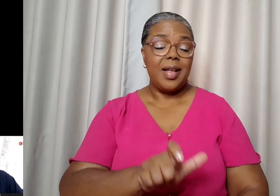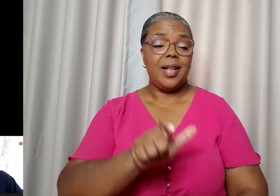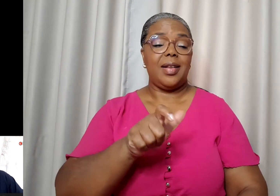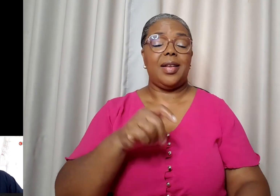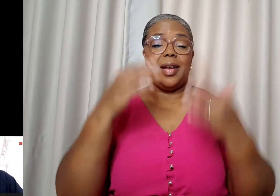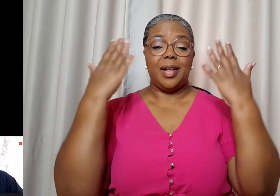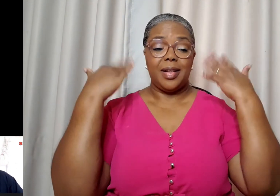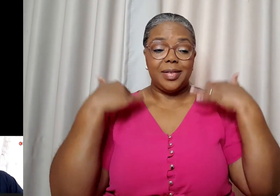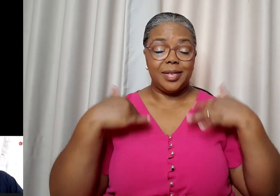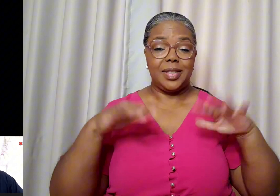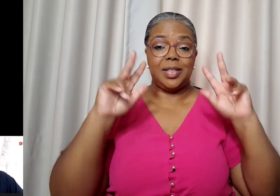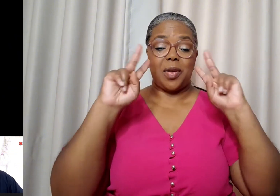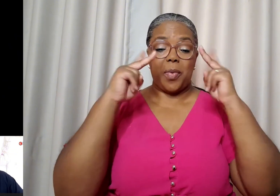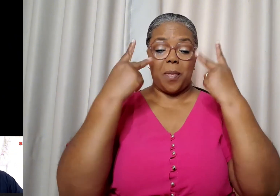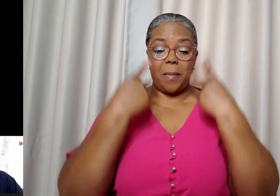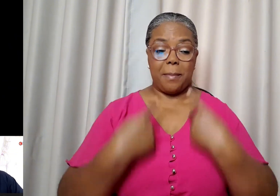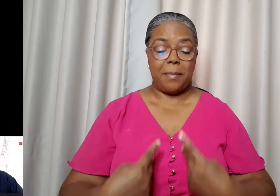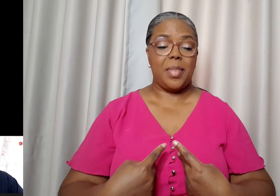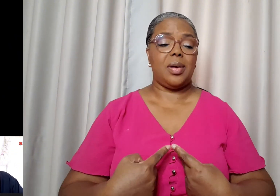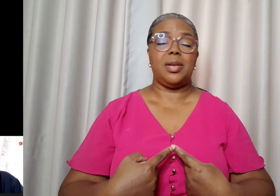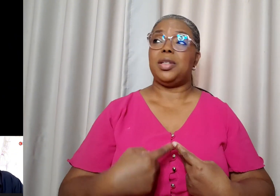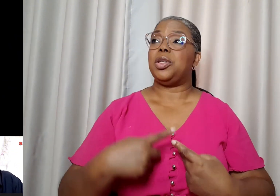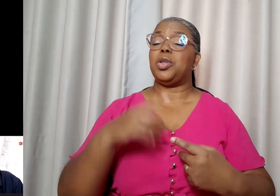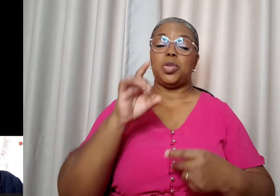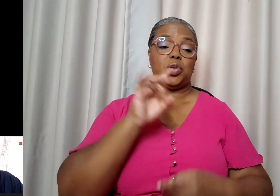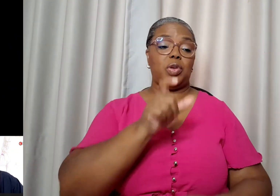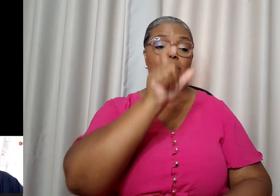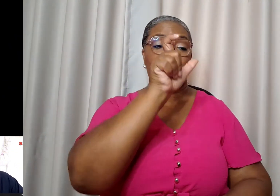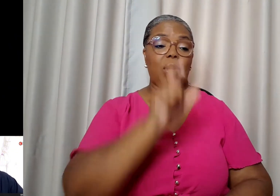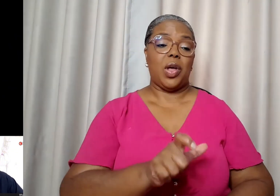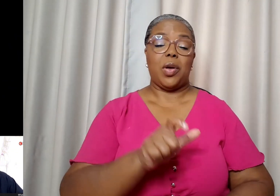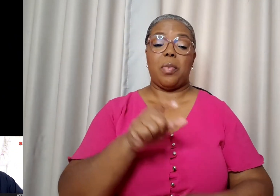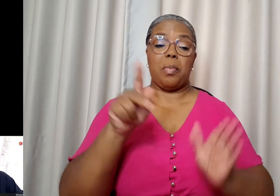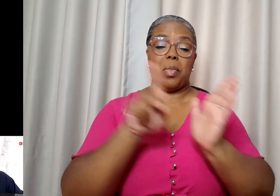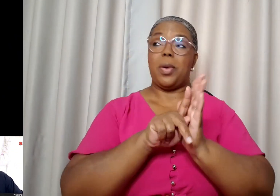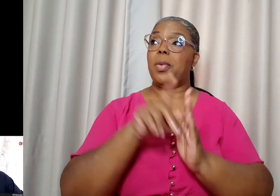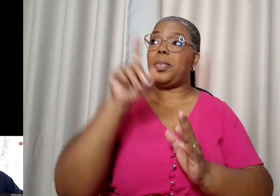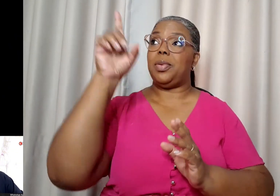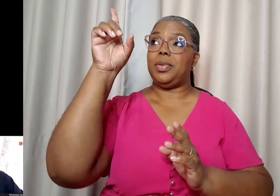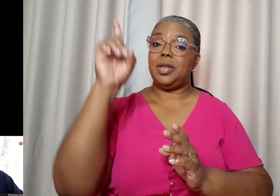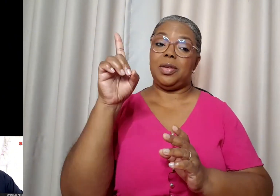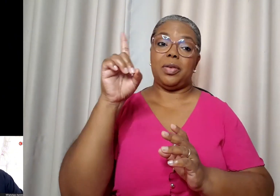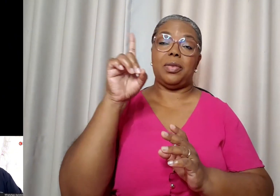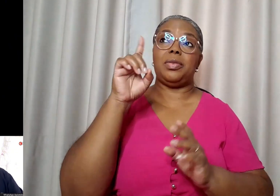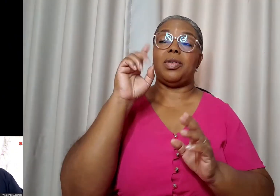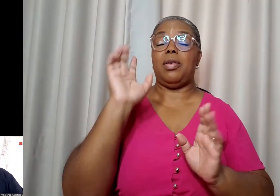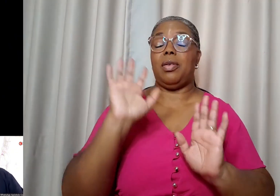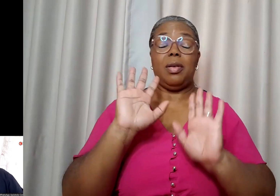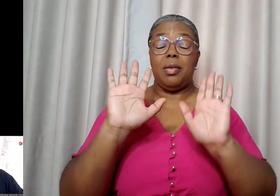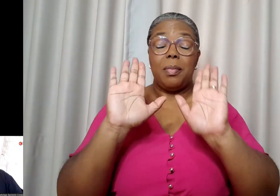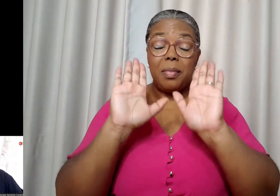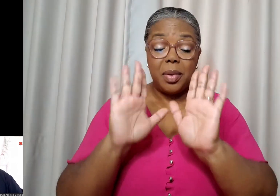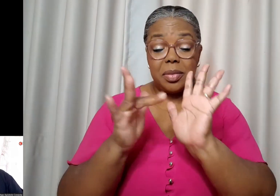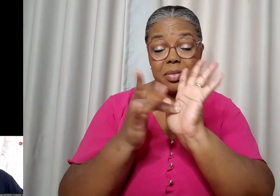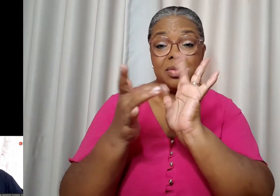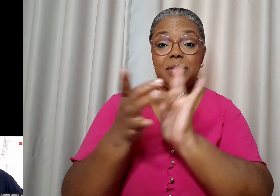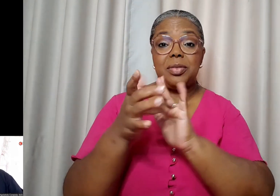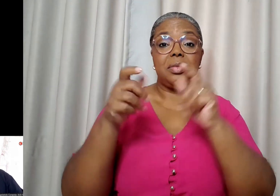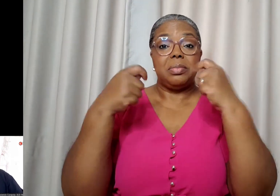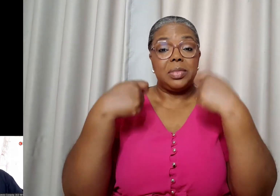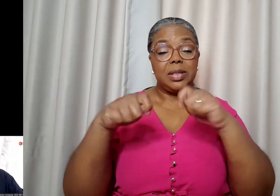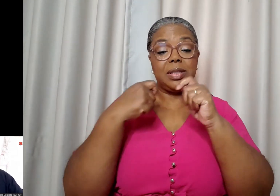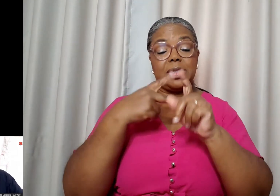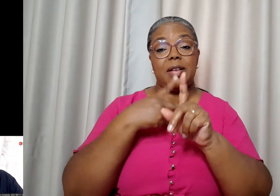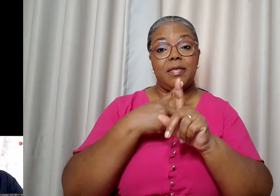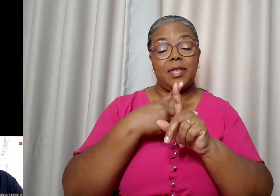uma natureza divina. Na verdade, para vencer o pecado, Jesus tinha que ser um homem normal.